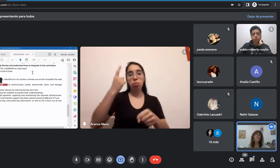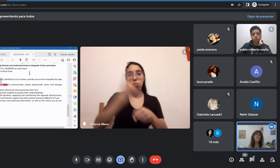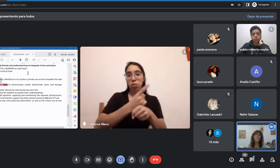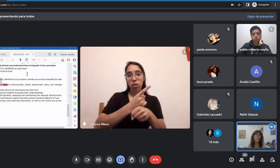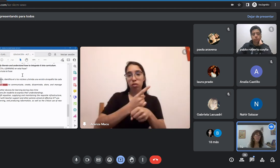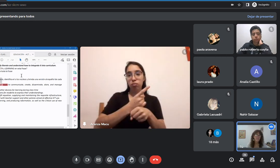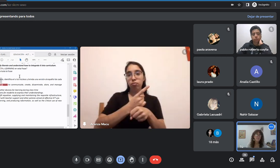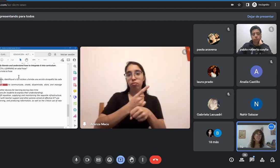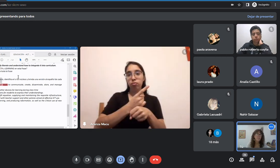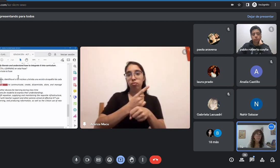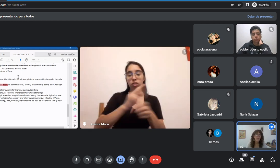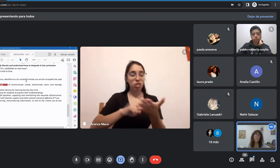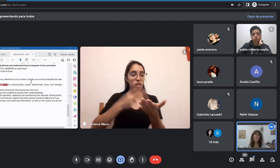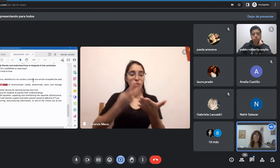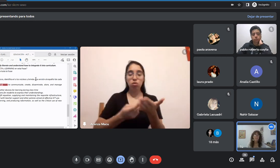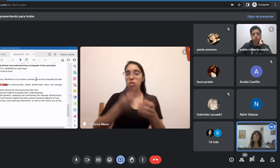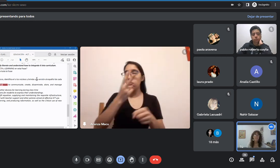sustantivo.